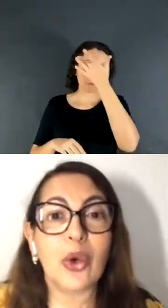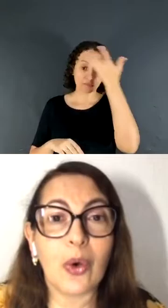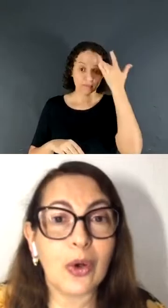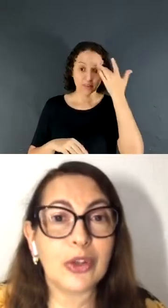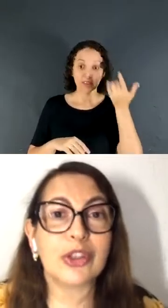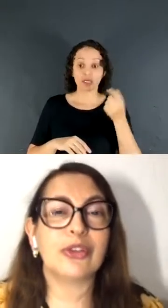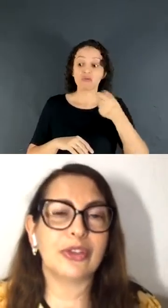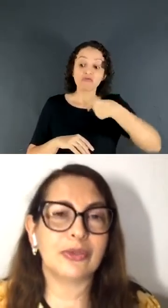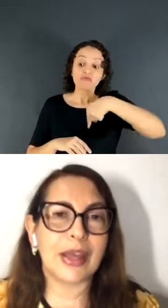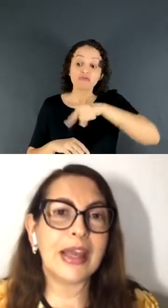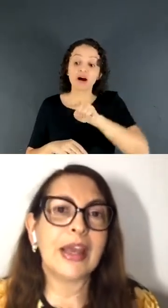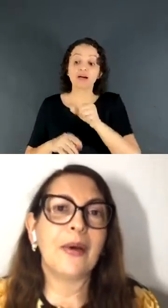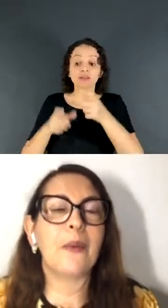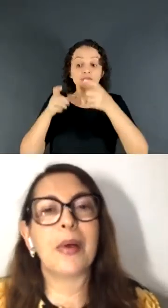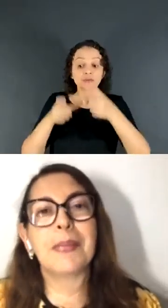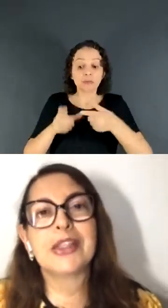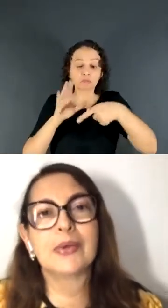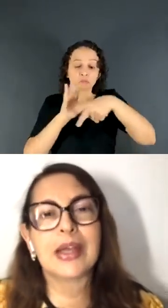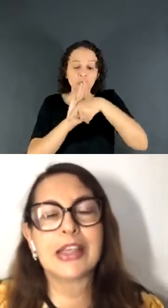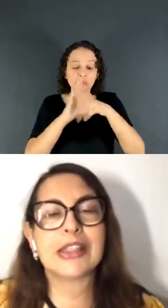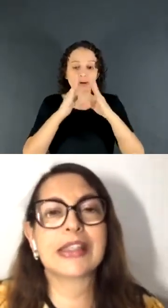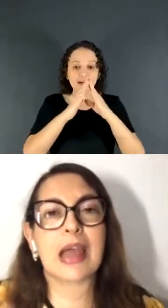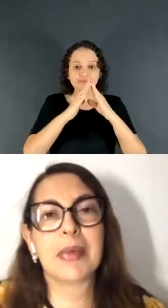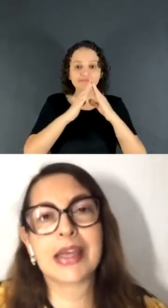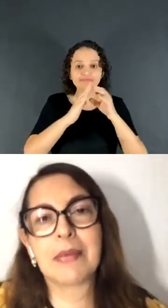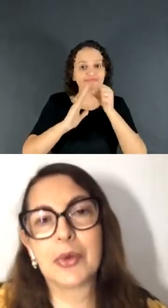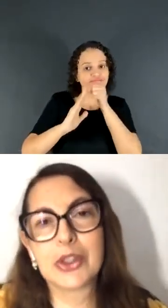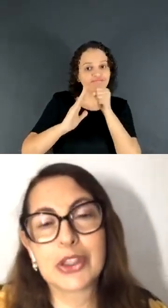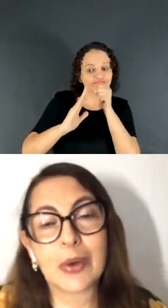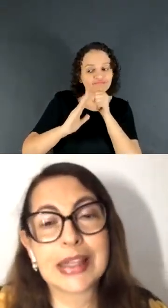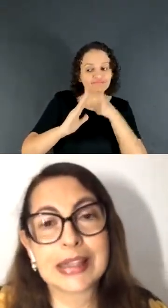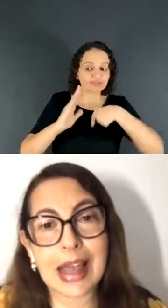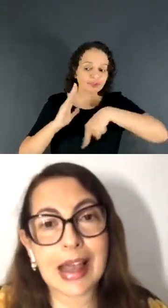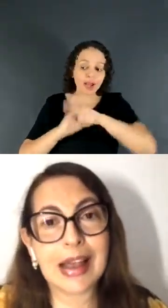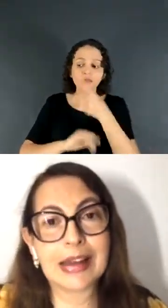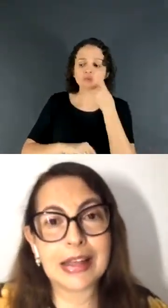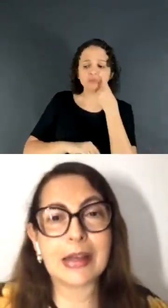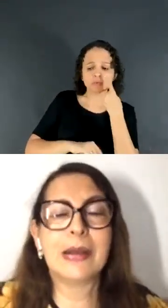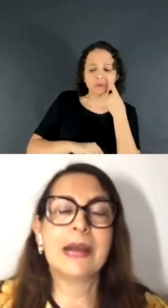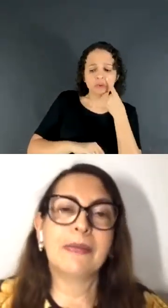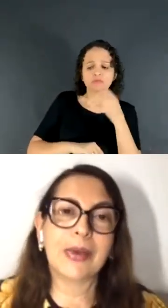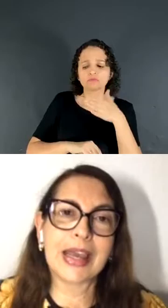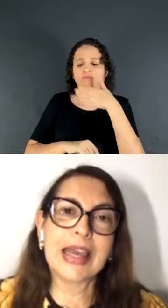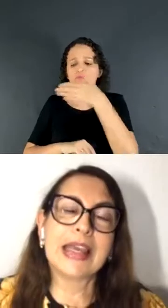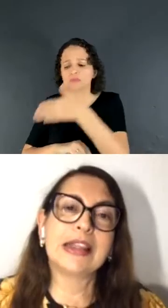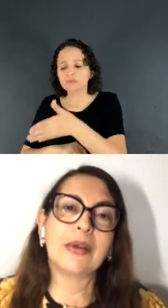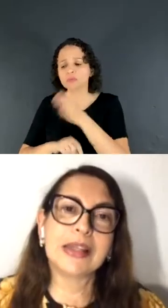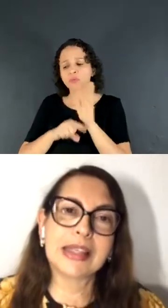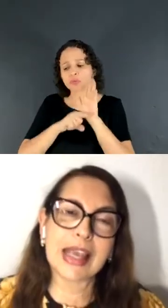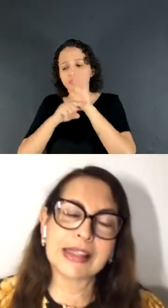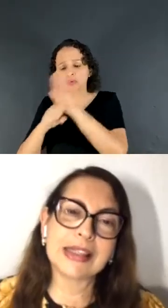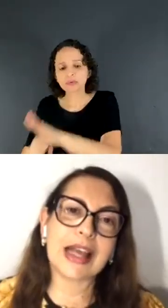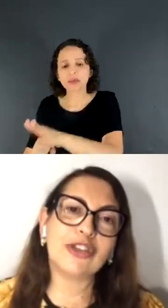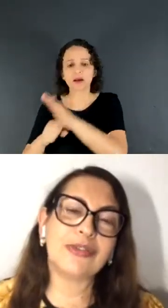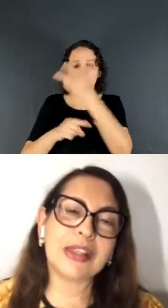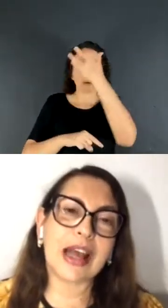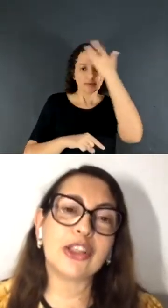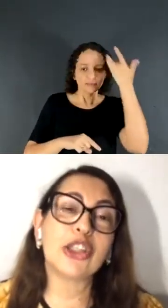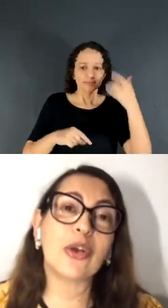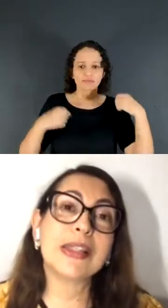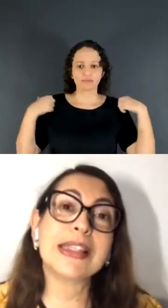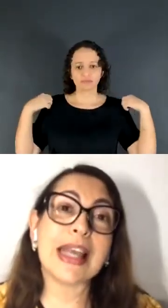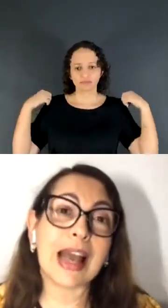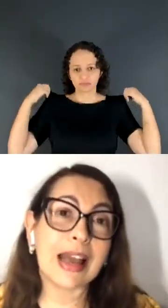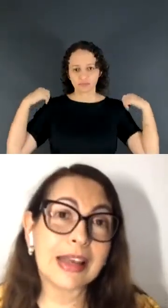de idosos, né? Ou uma pessoa que a gente saiba que é muito solitária, né? Então, assim, essas